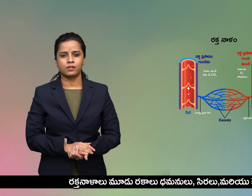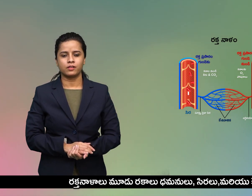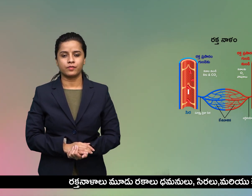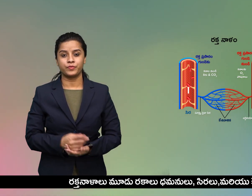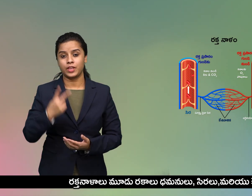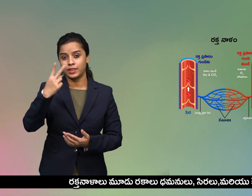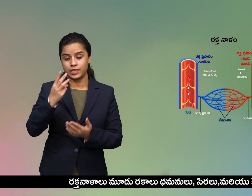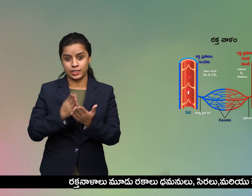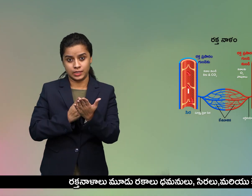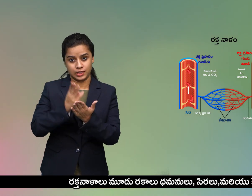రక్తనాళాలు 3 రకాలు: